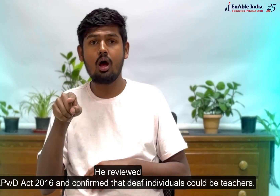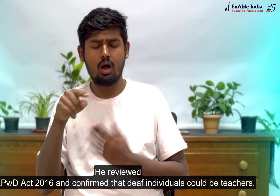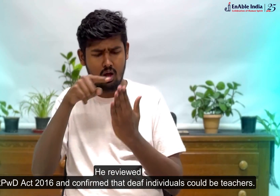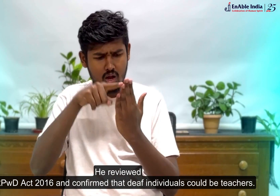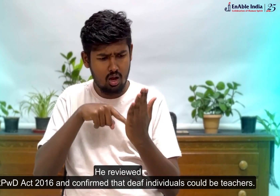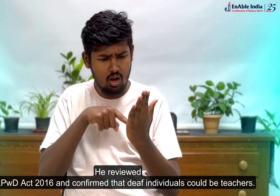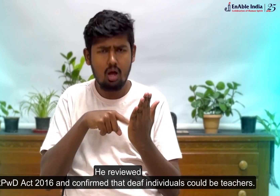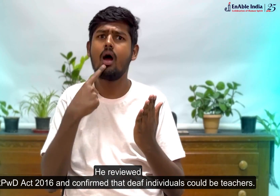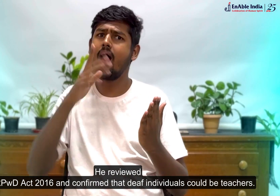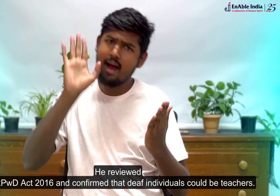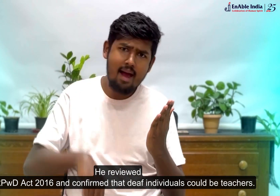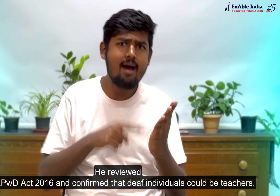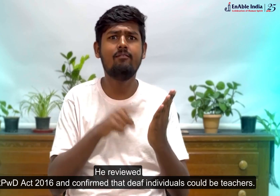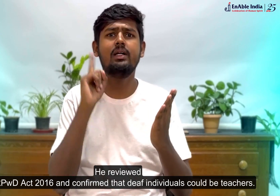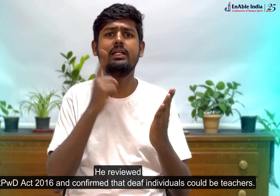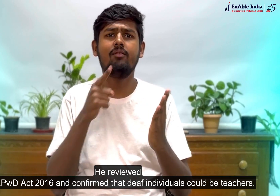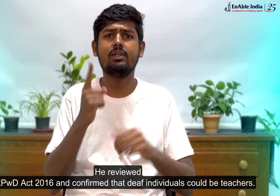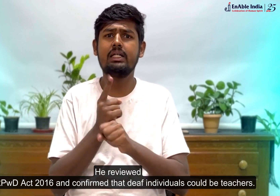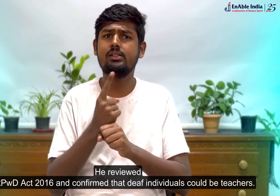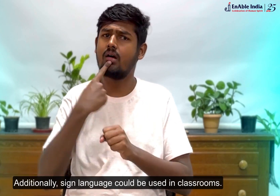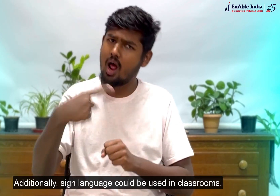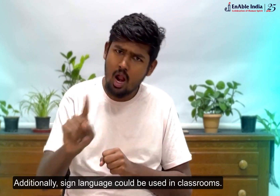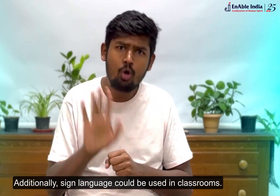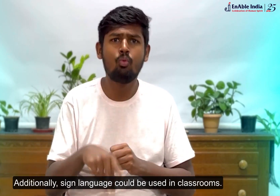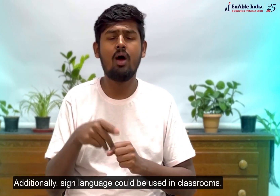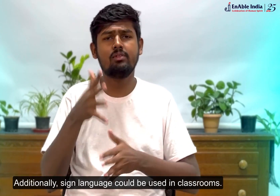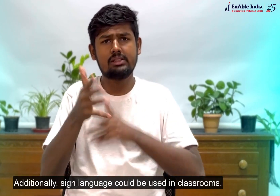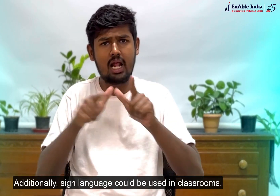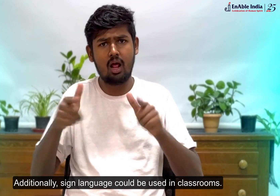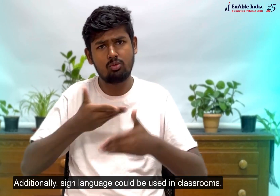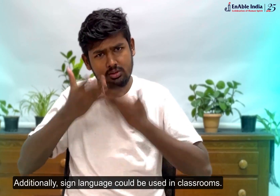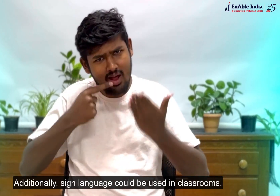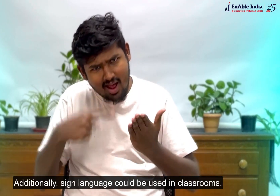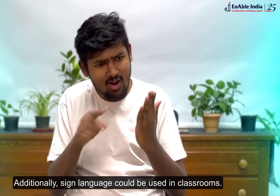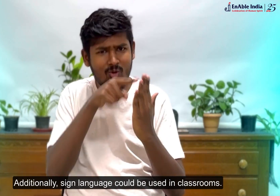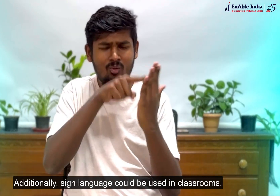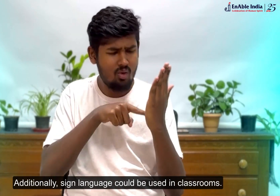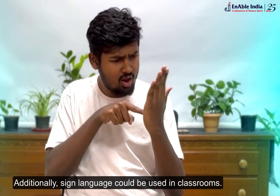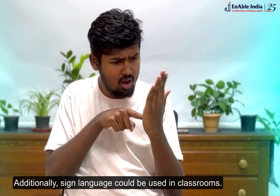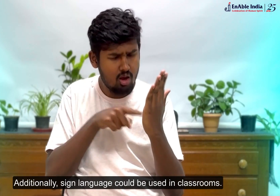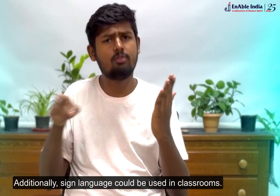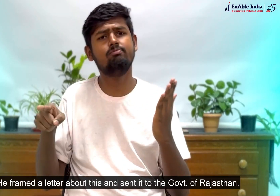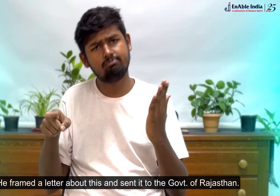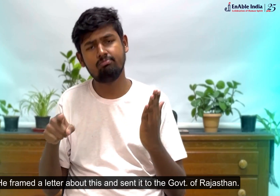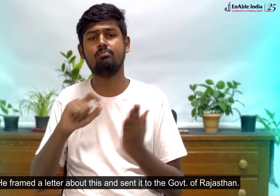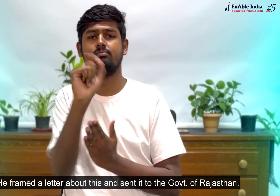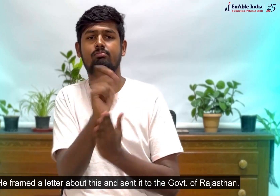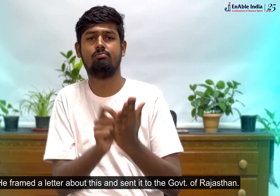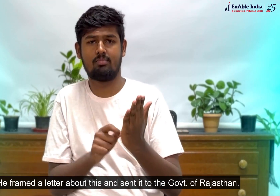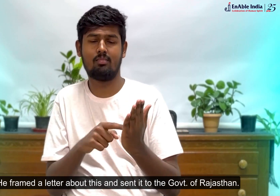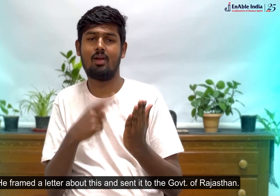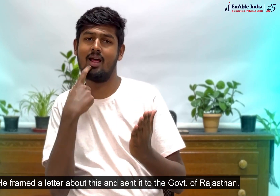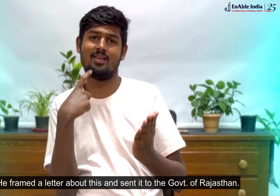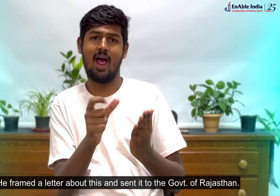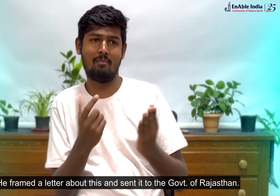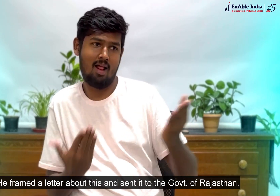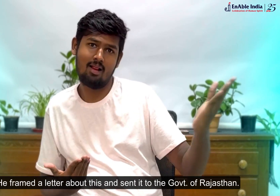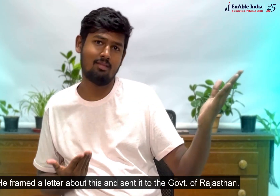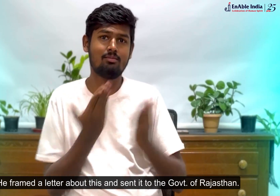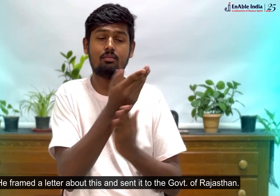अधिनियम 2016 की समीक्षा की और पुष्टि की कि बधिर व्यक्ति शिक्षक हो सकते हैं। इसके अतिरिक्त कक्षाओं में